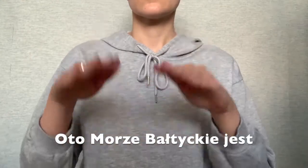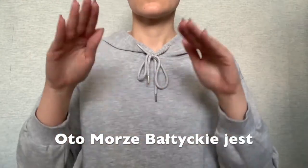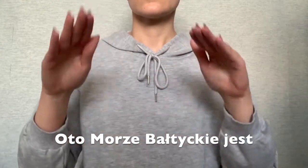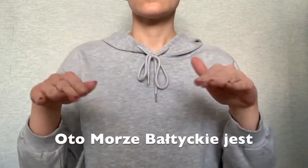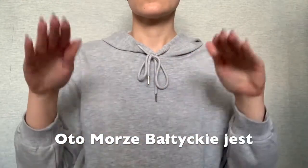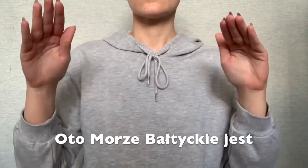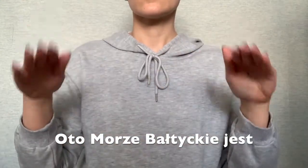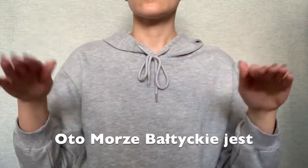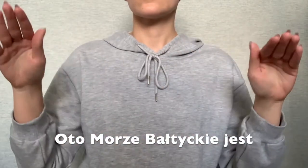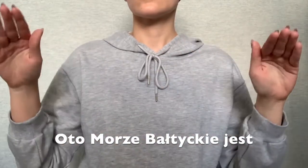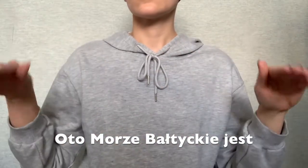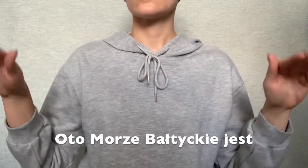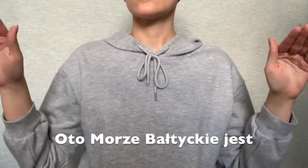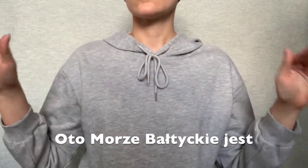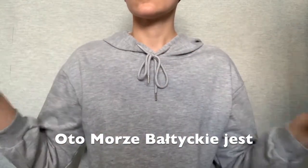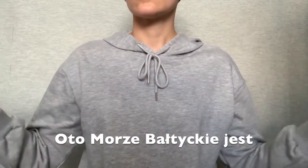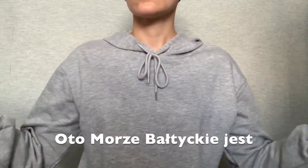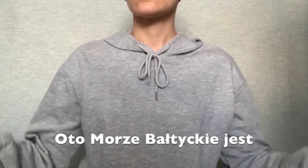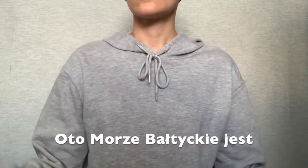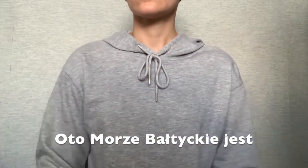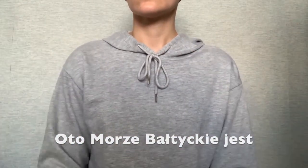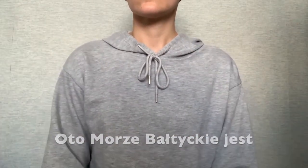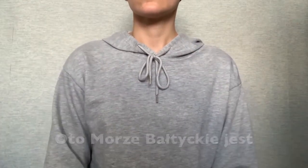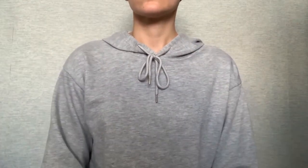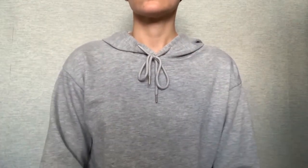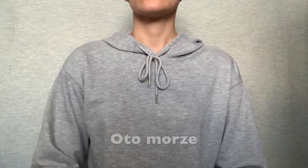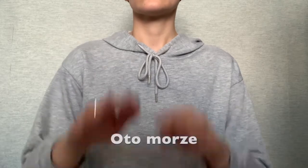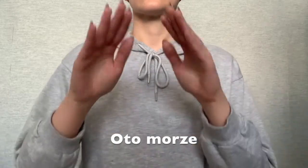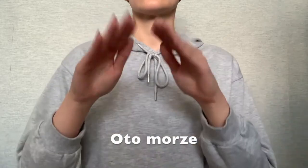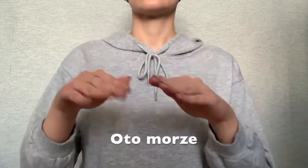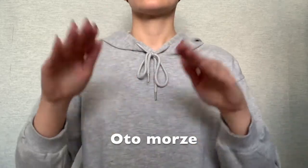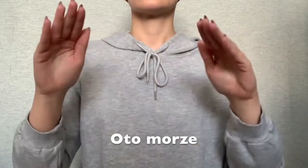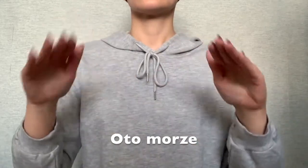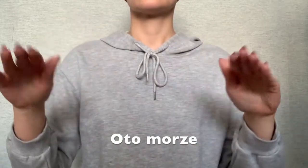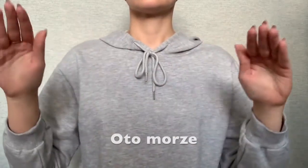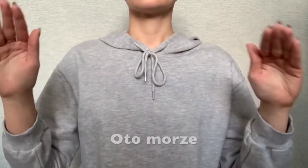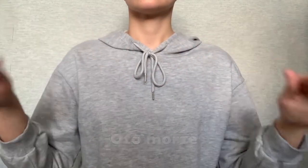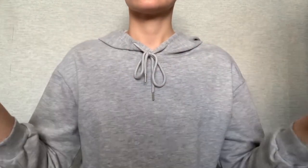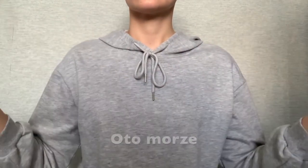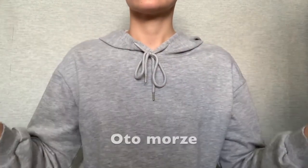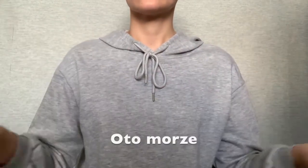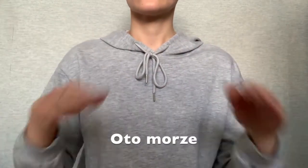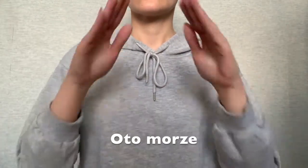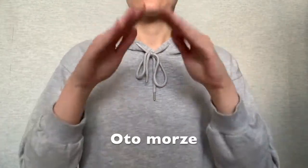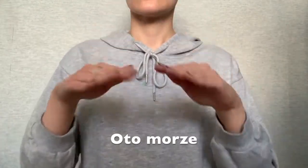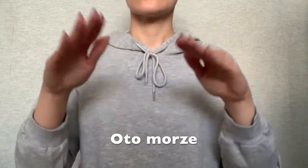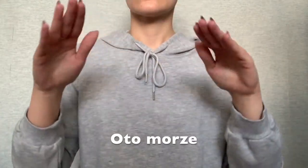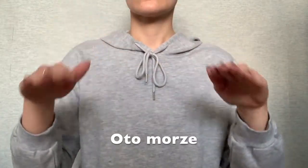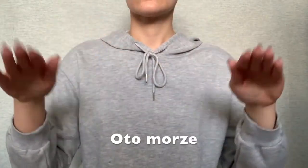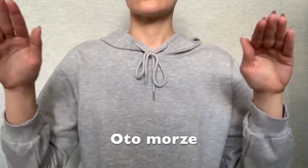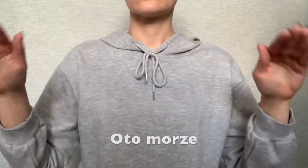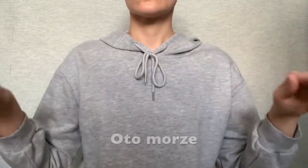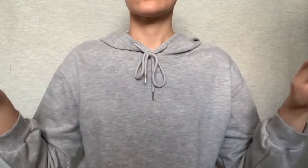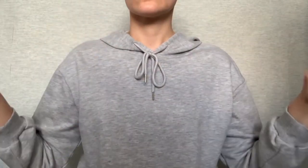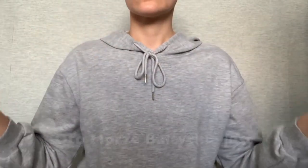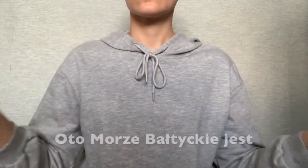Oto Morze Bałtyckie jest. Oto morze, oto morze.